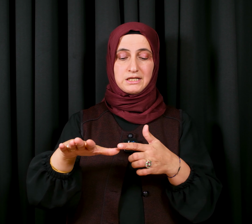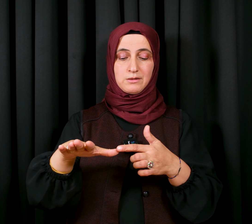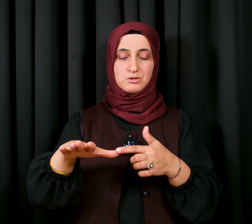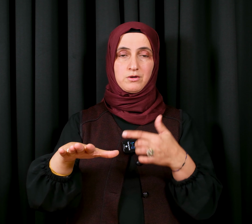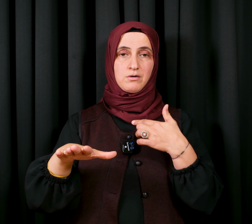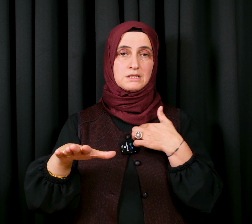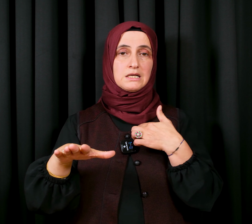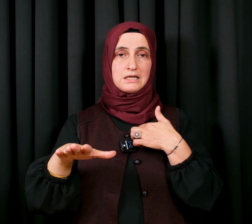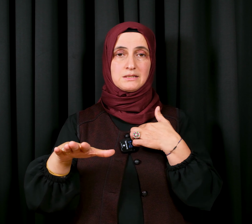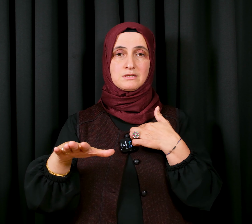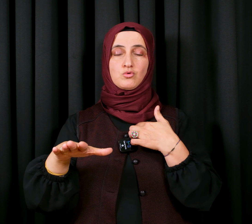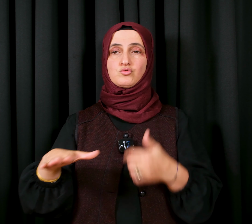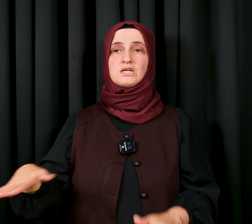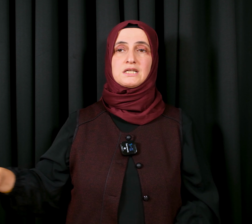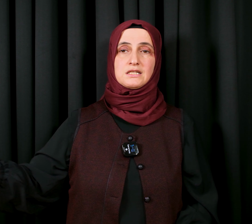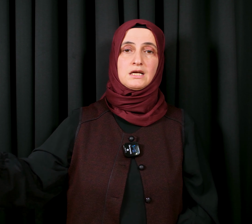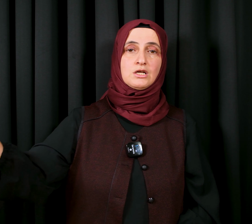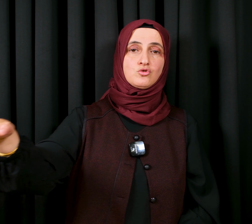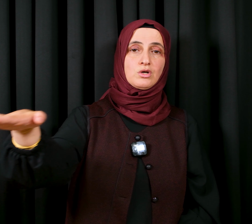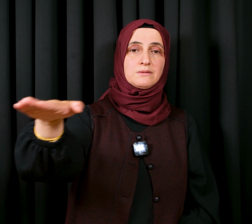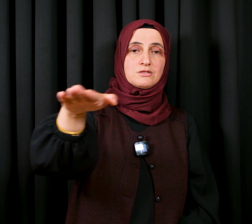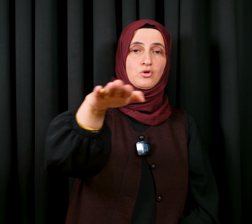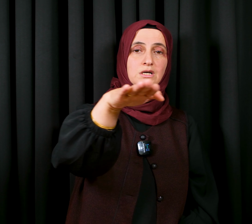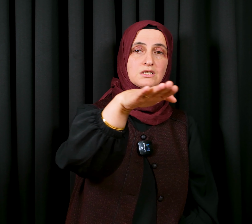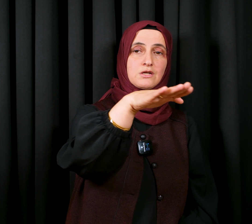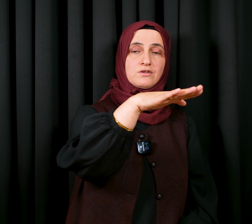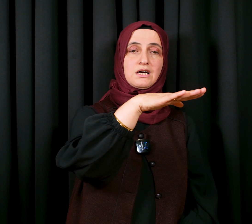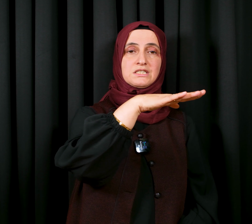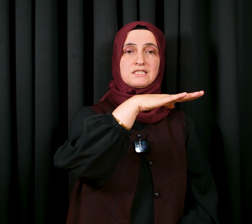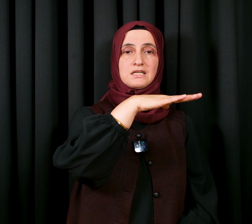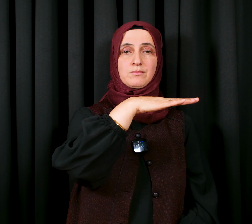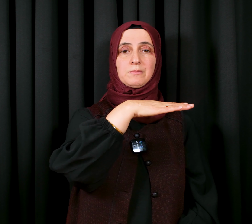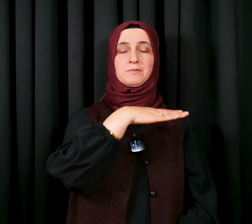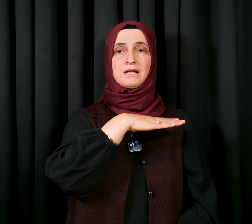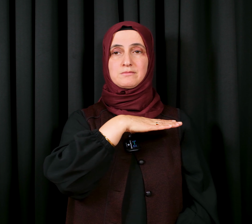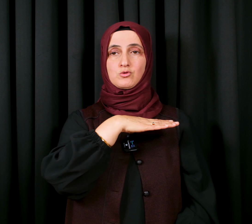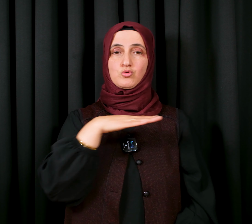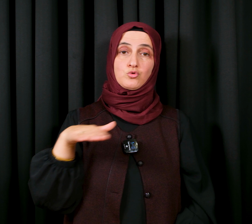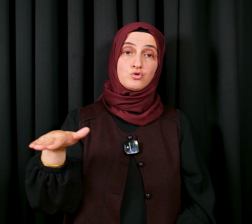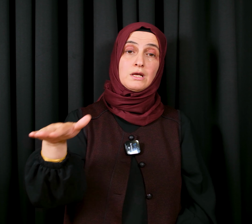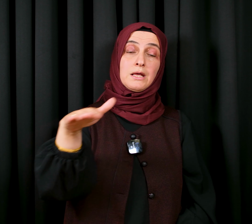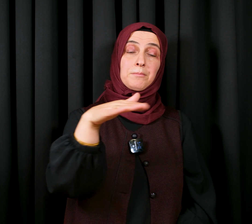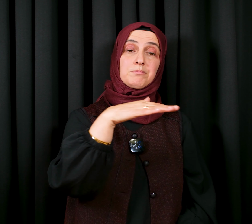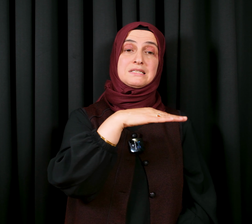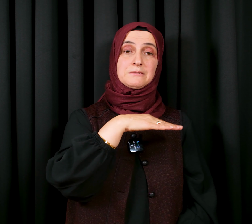şekilde, baş parmağımız kendimize dokunacak şekilde. Şu elimizi şöyle karşı tarafa yay çizer gibi yapıp kendimize dokunduruyoruz. Bizim.